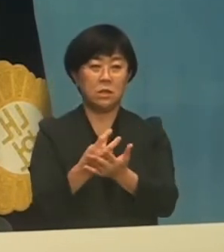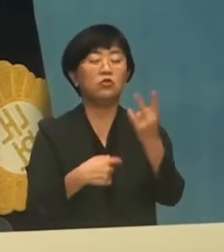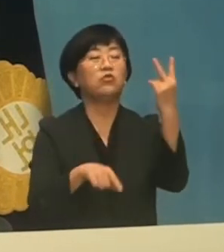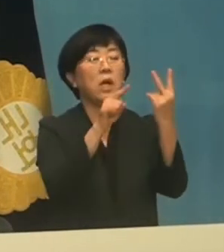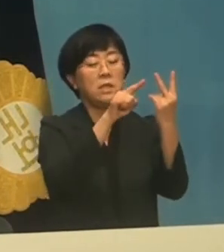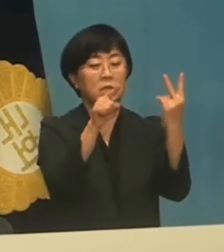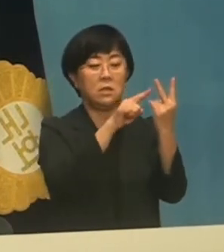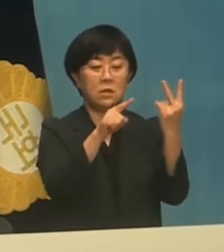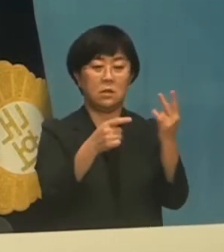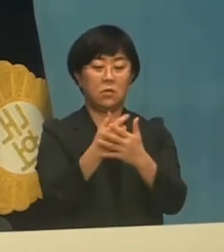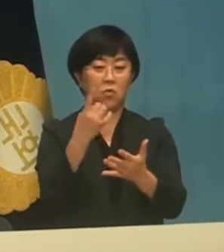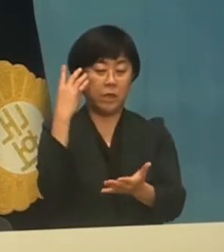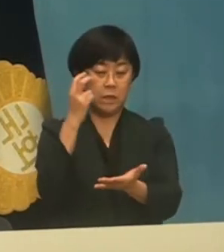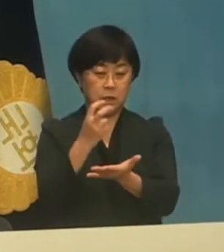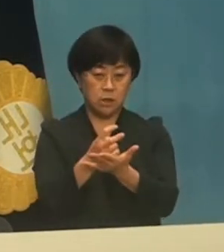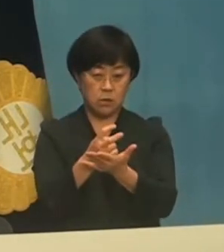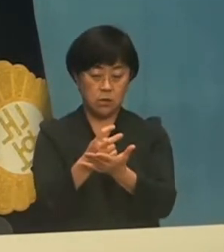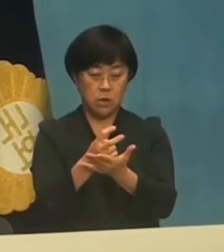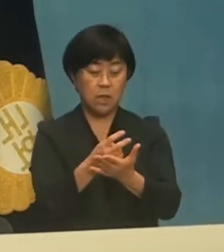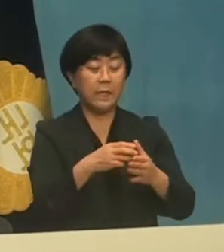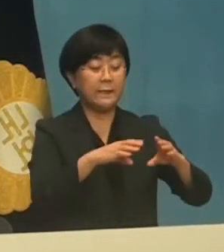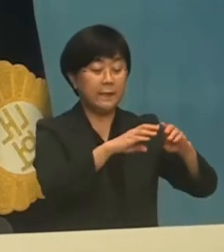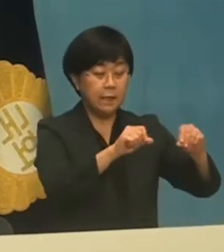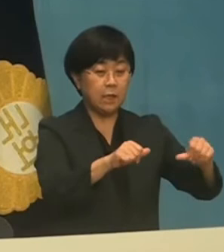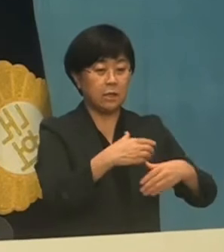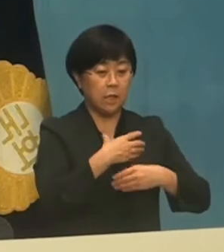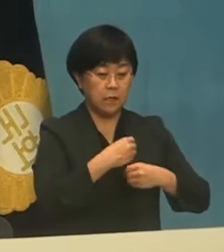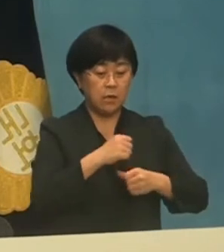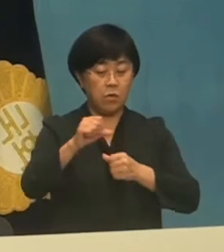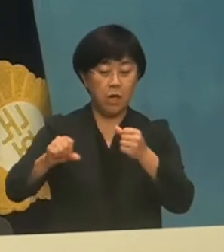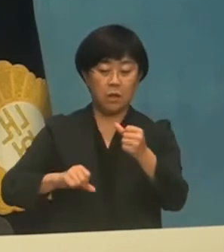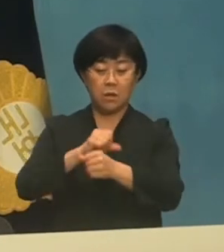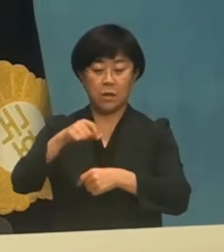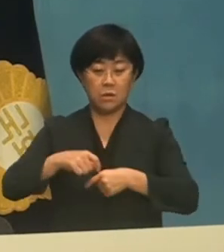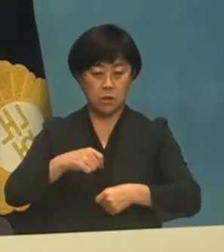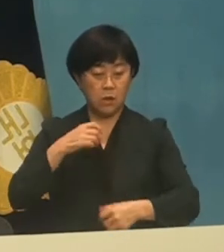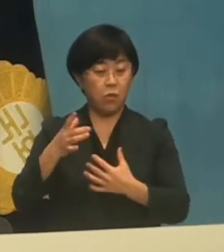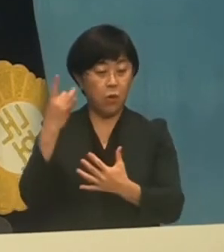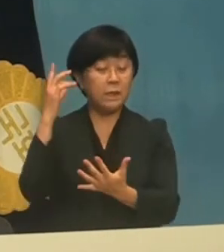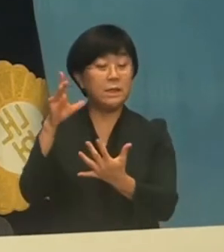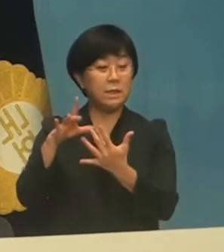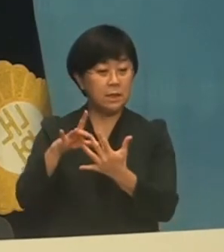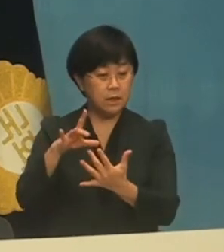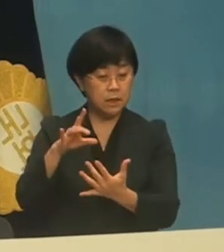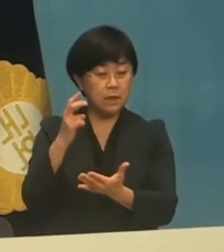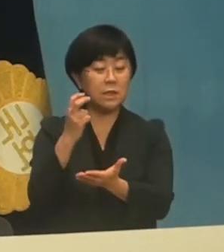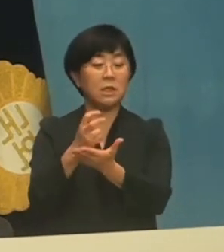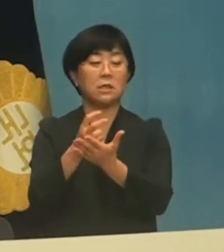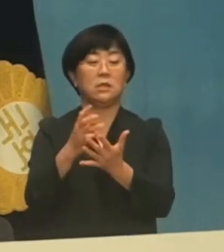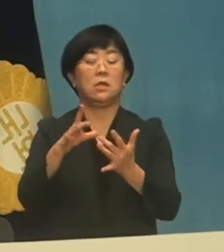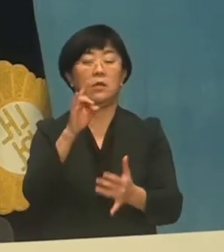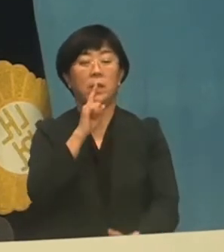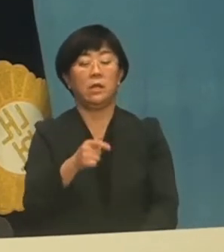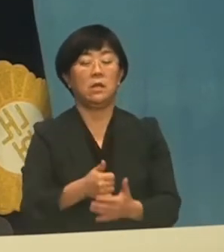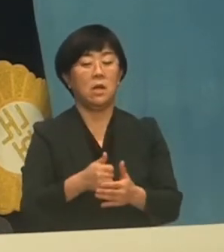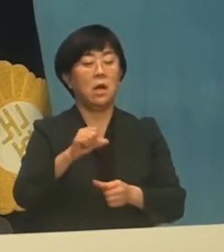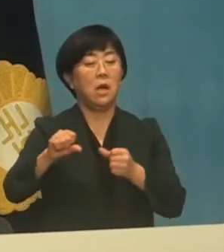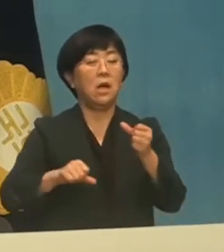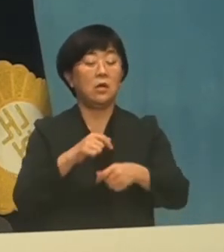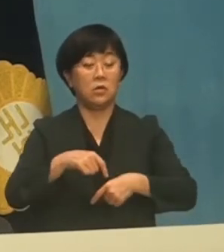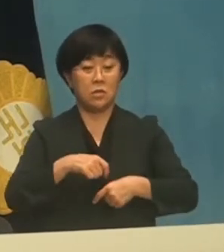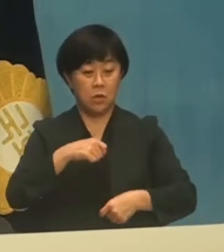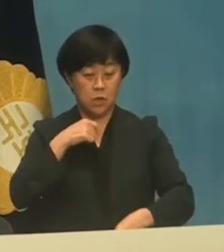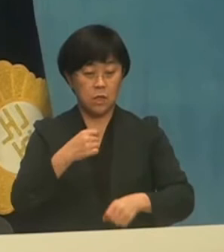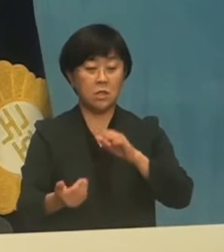가지 원칙으로 지질학적 안전성과 환경정의의 원칙을 채택할 것을 촉구합니다. 환경정의의 원칙을 실현하기